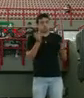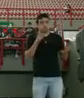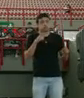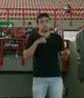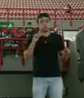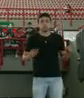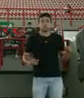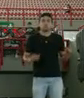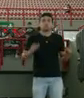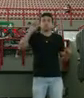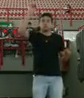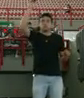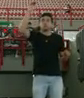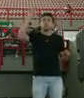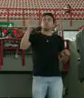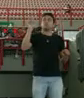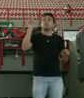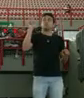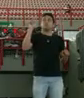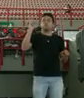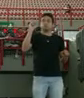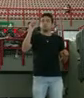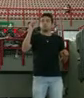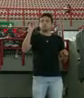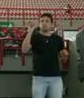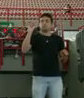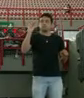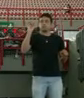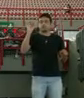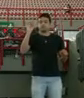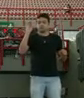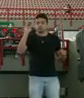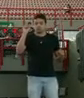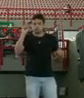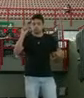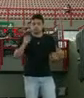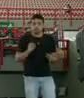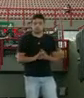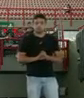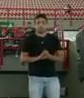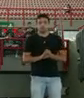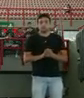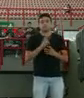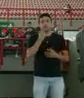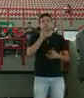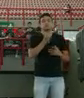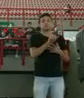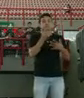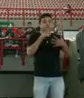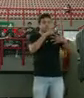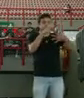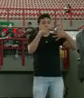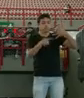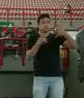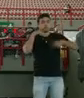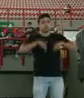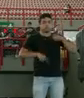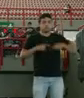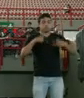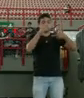gigantismo hipofisário. Beleza? Então vamos lá. Eu já citei quantos importantes hormônios